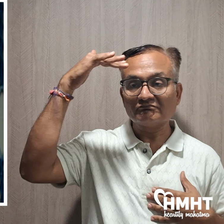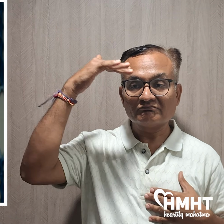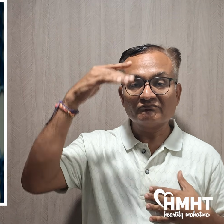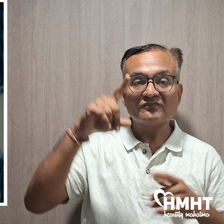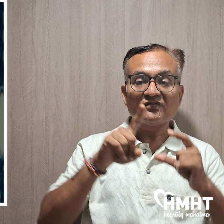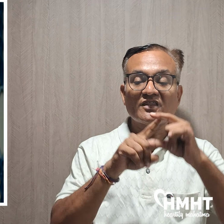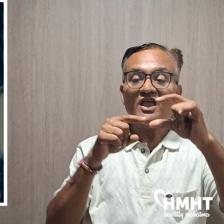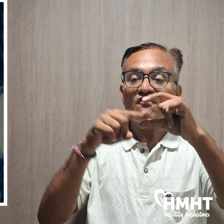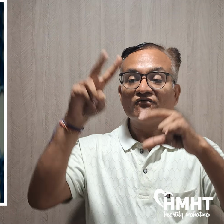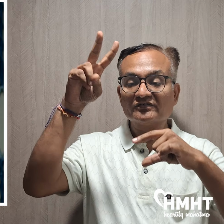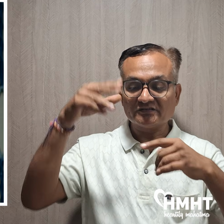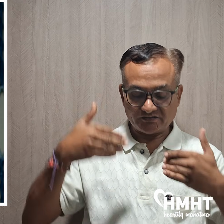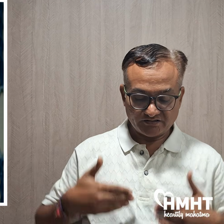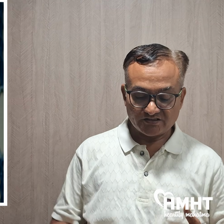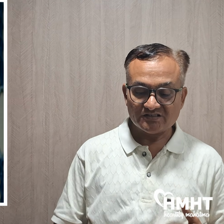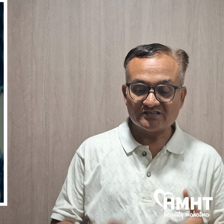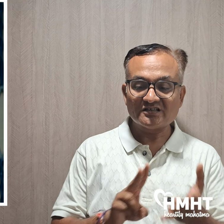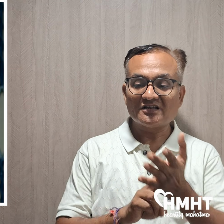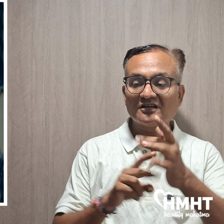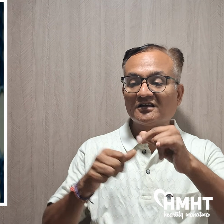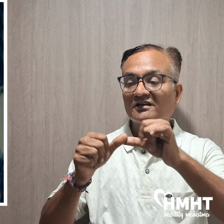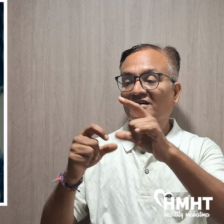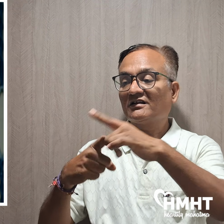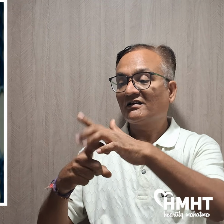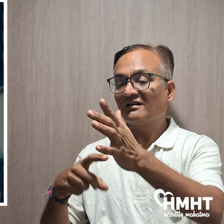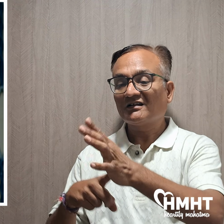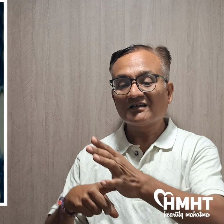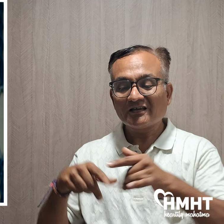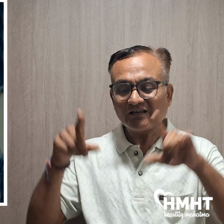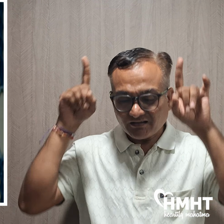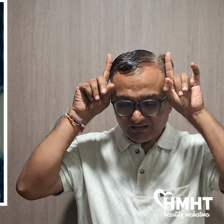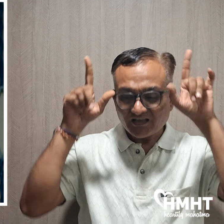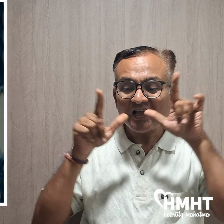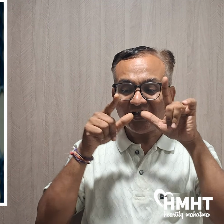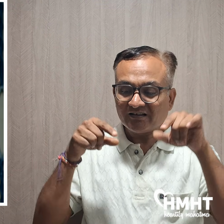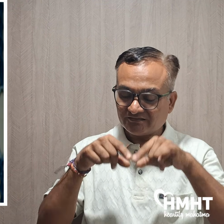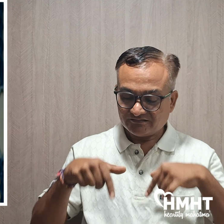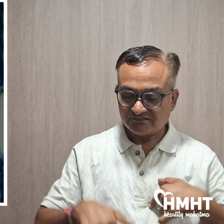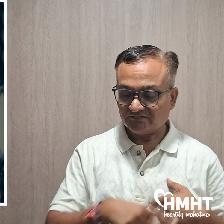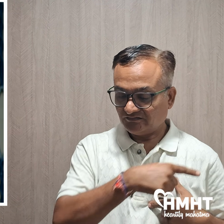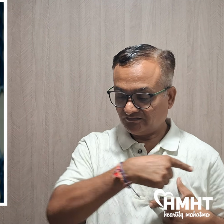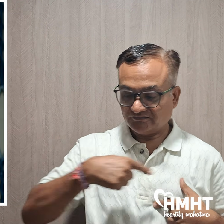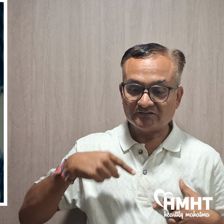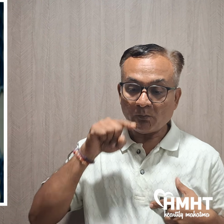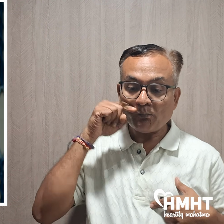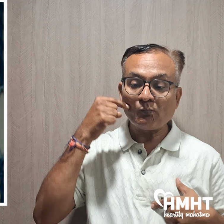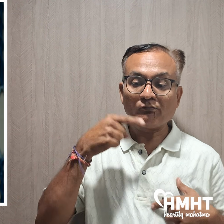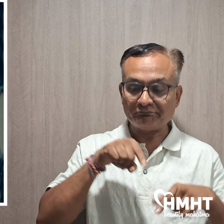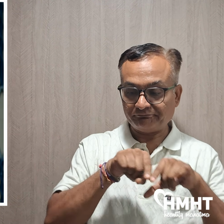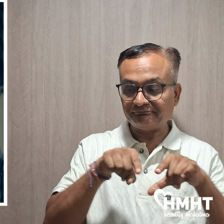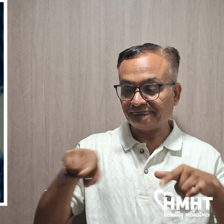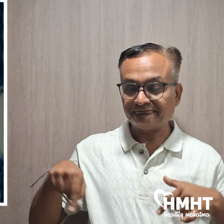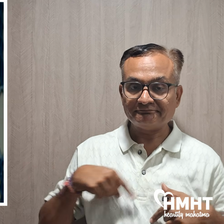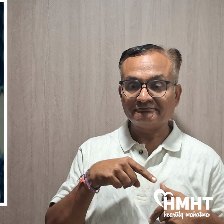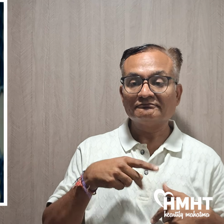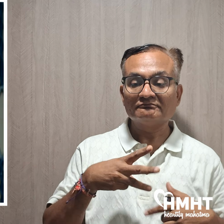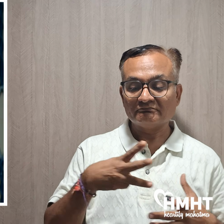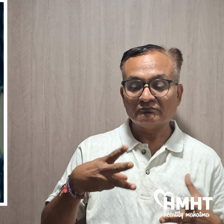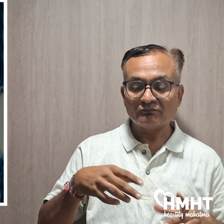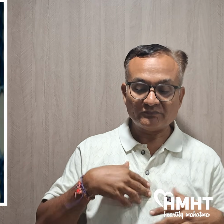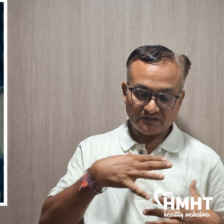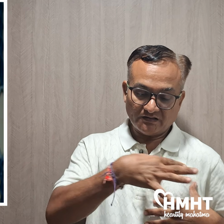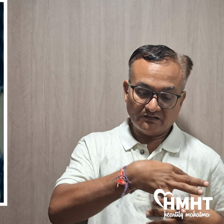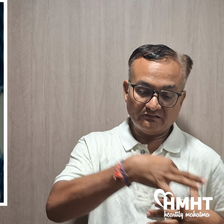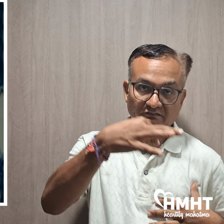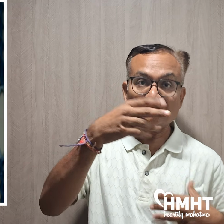છે, અને એની ઉપર જ્યાં લોક પૂરો થાય, લોક અને અલોકના સાંધા ઉપર સિદ્ધ ક્ષેત્ર છે, અને ત્યાં